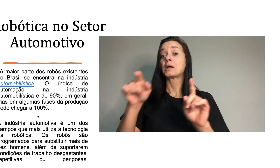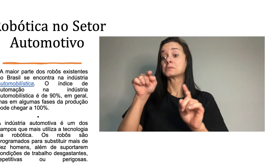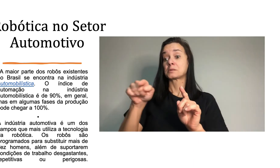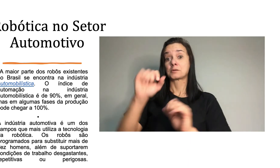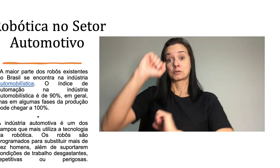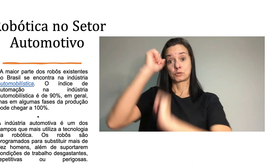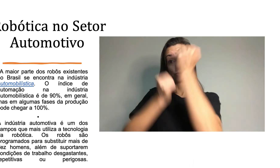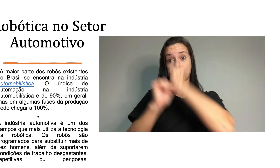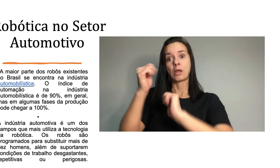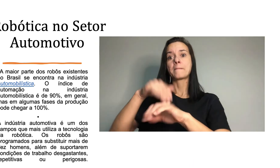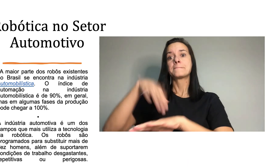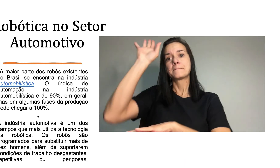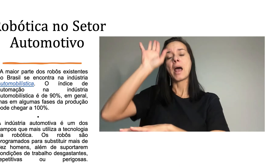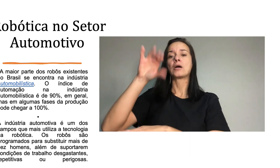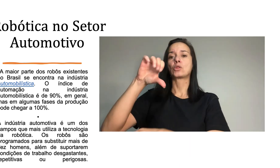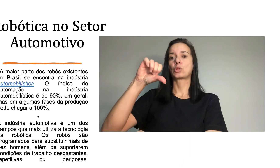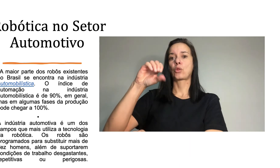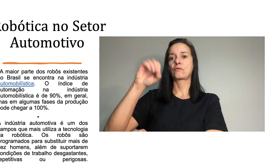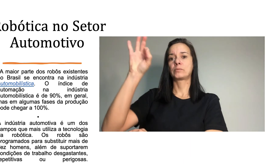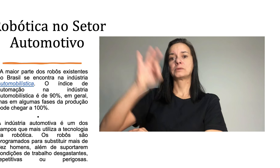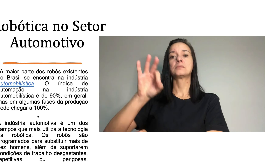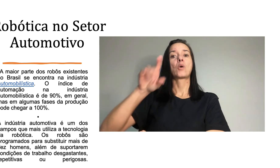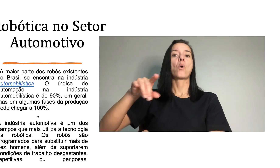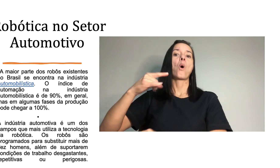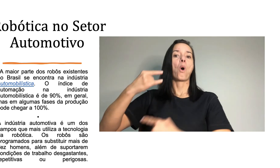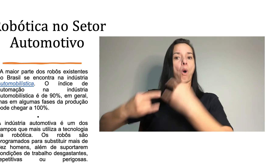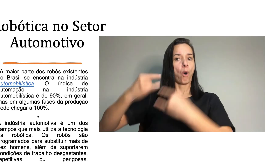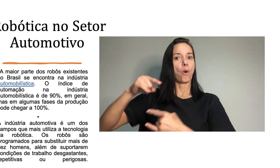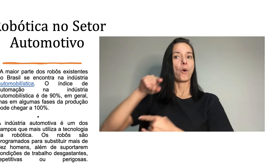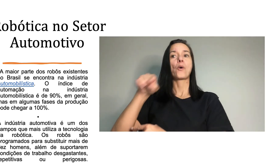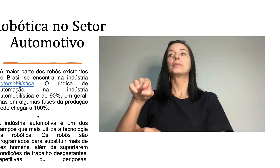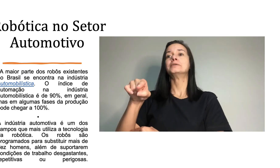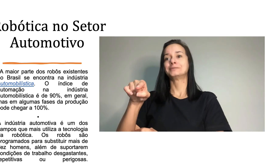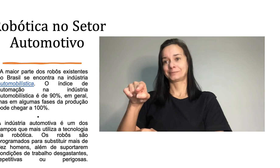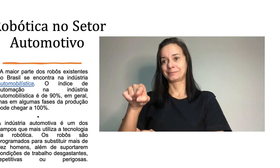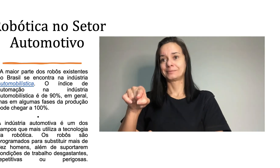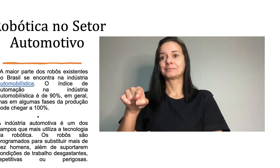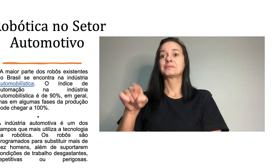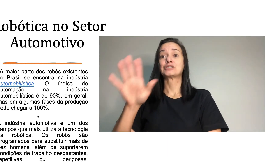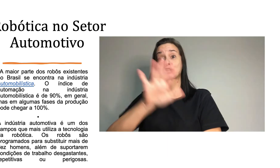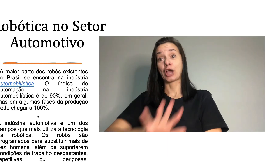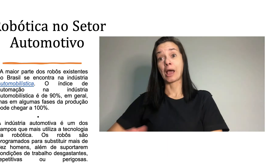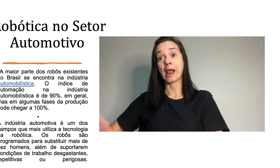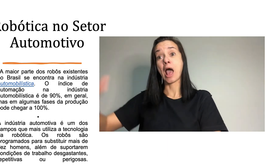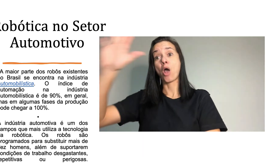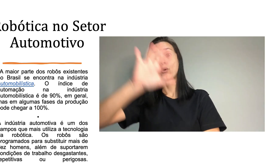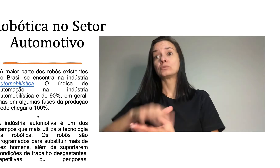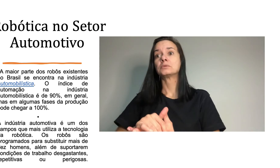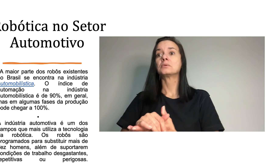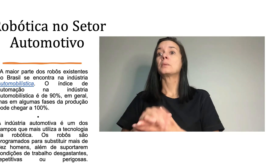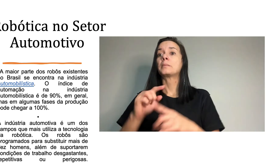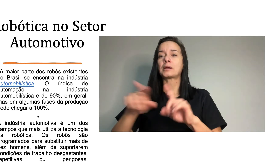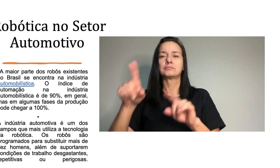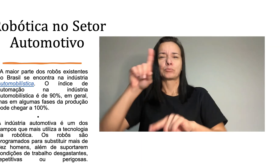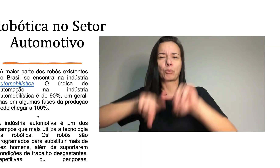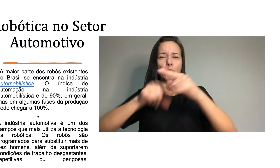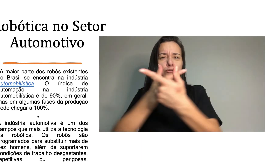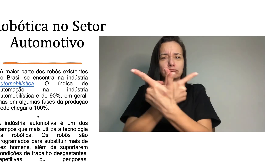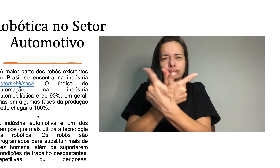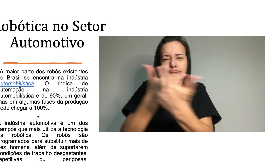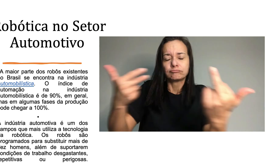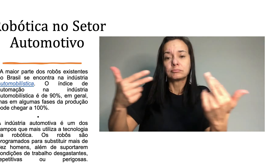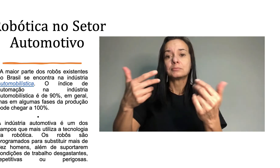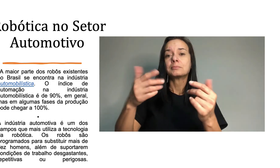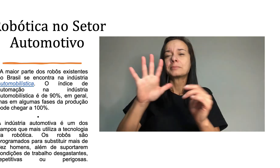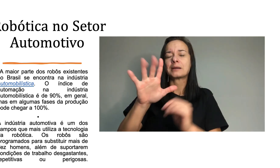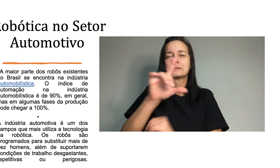automação da indústria automobilística é de 90% em geral, mas em algumas